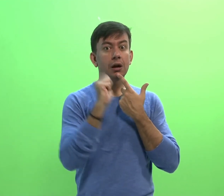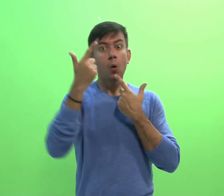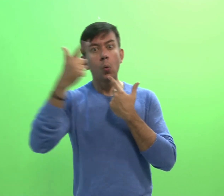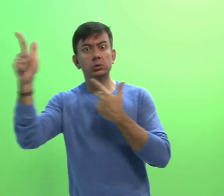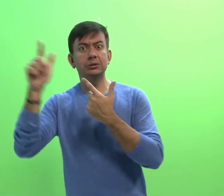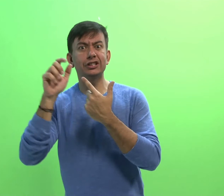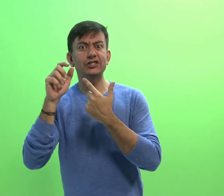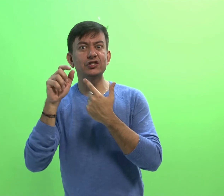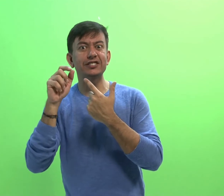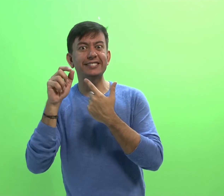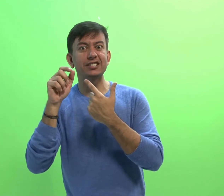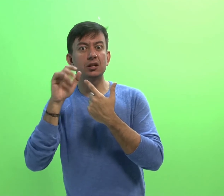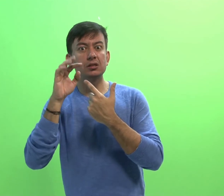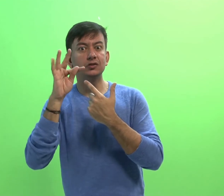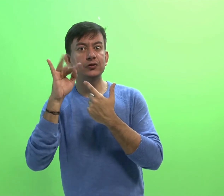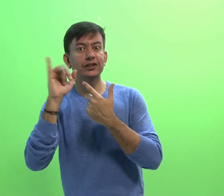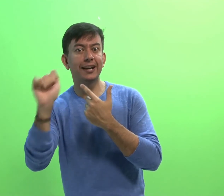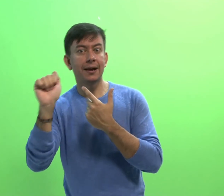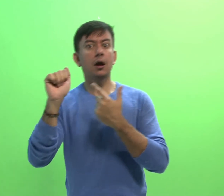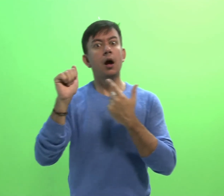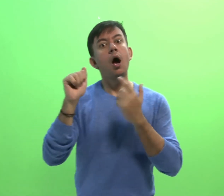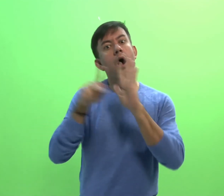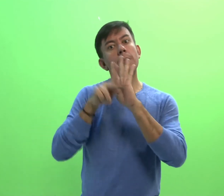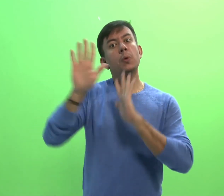Então pode ser tia, tia.